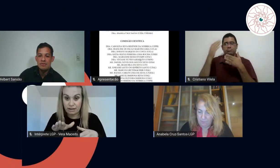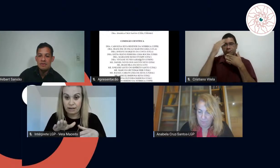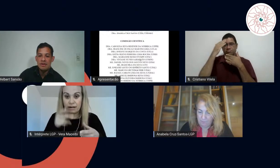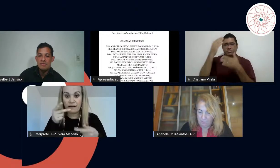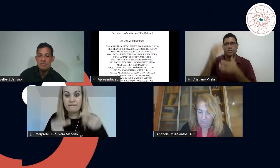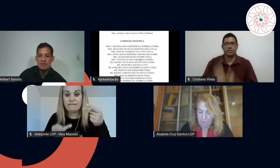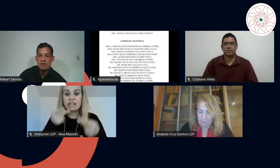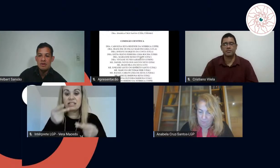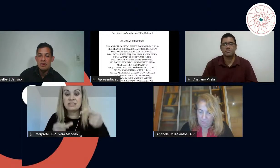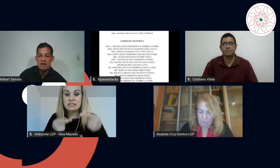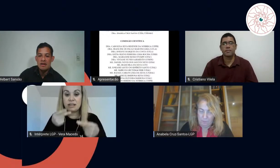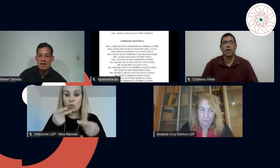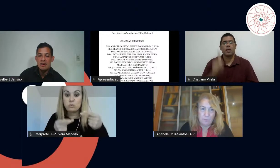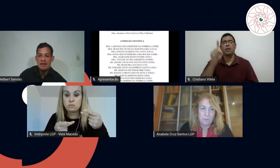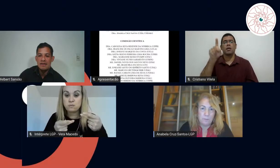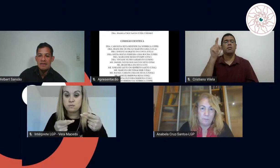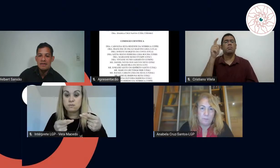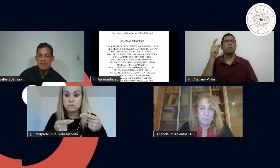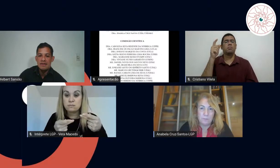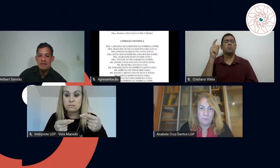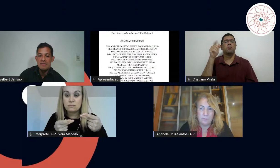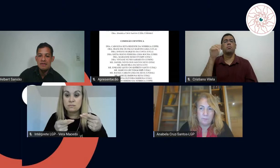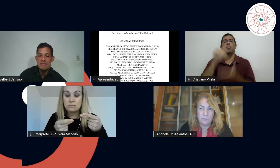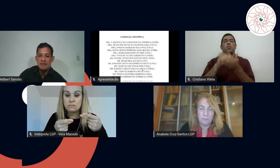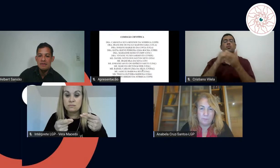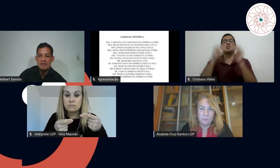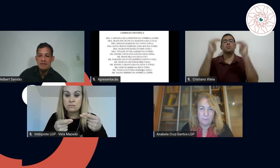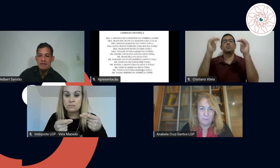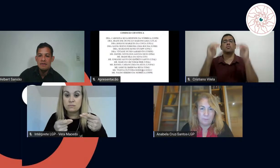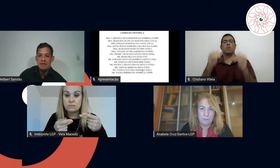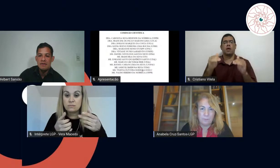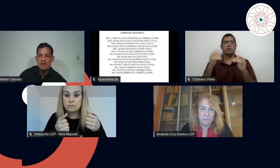avaliação dos eh agradecer.